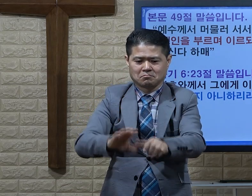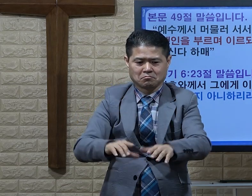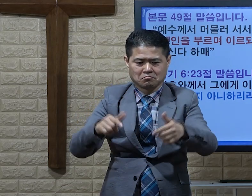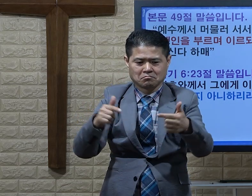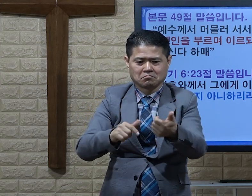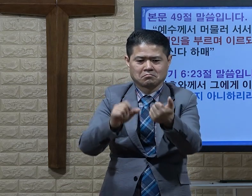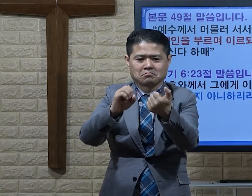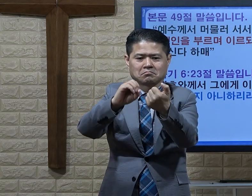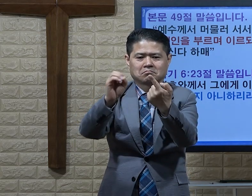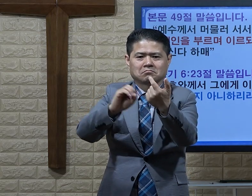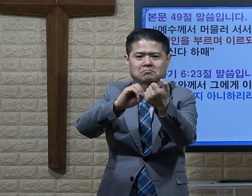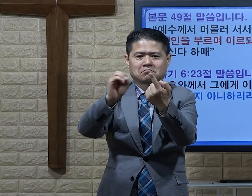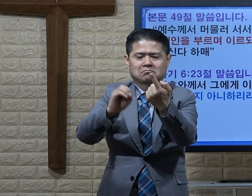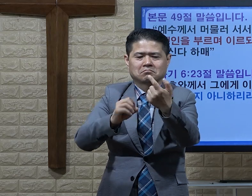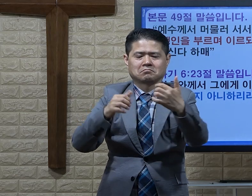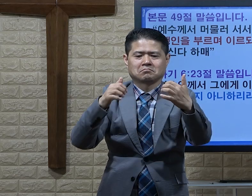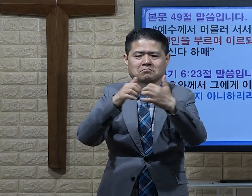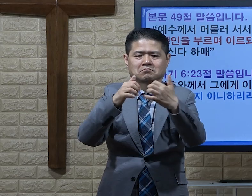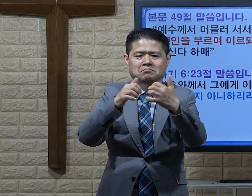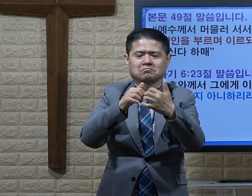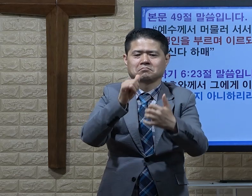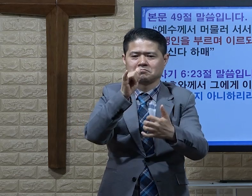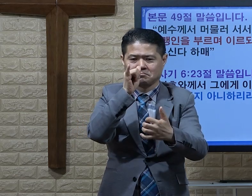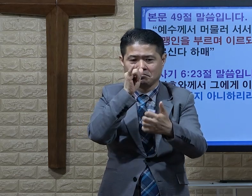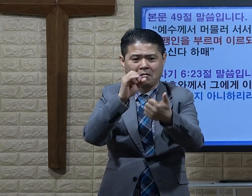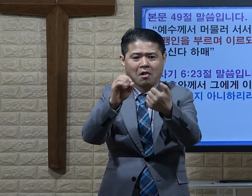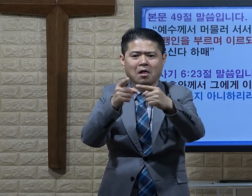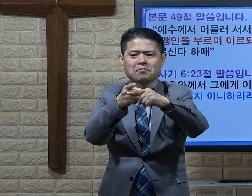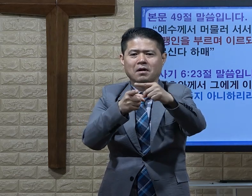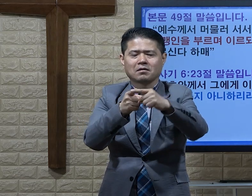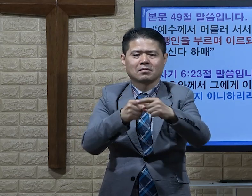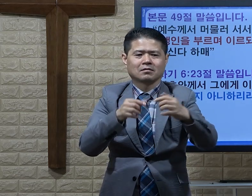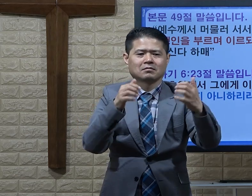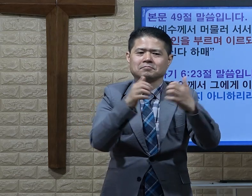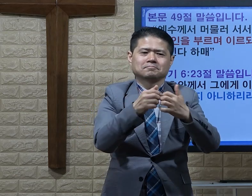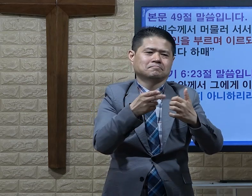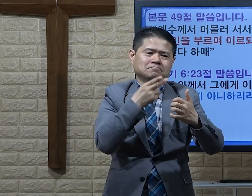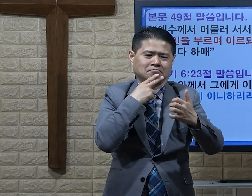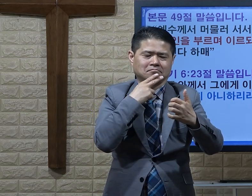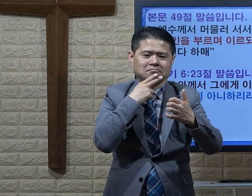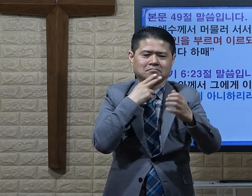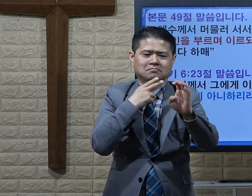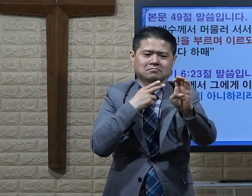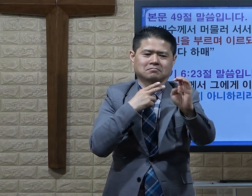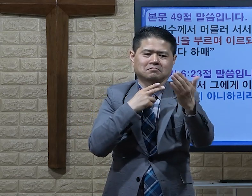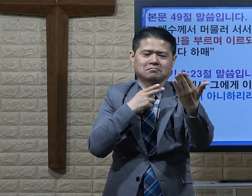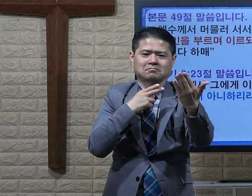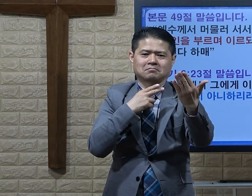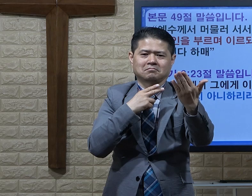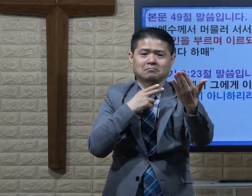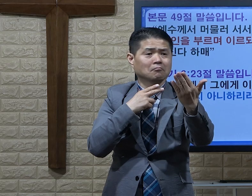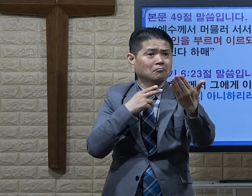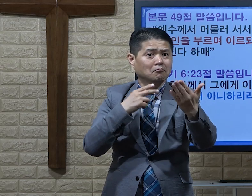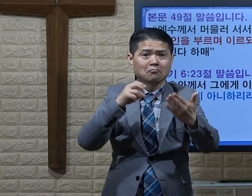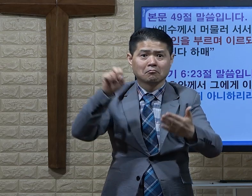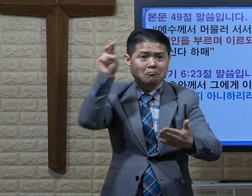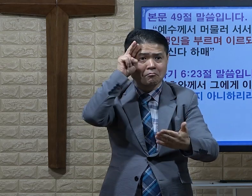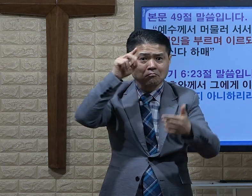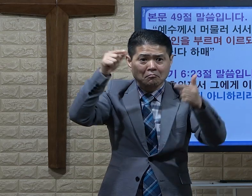에서 지금은 50%까지 낮춰졌고, 그 절반이 이 49% 정도가